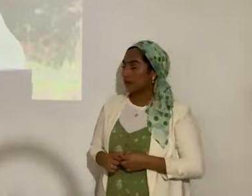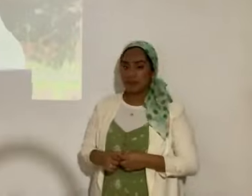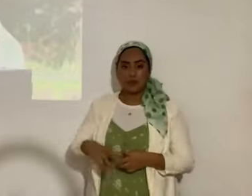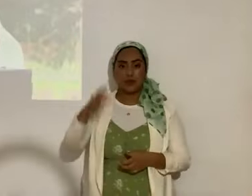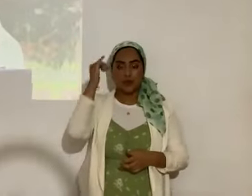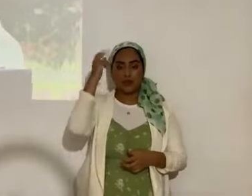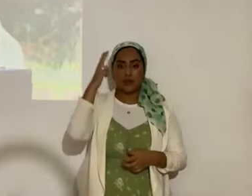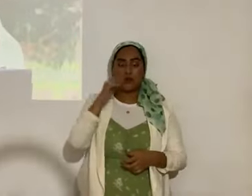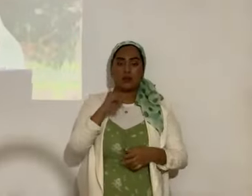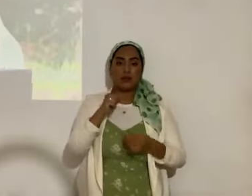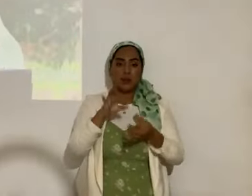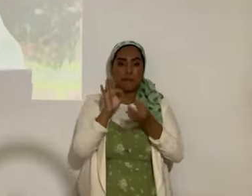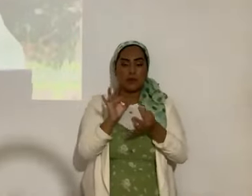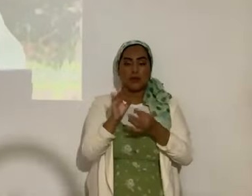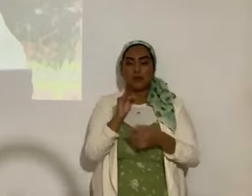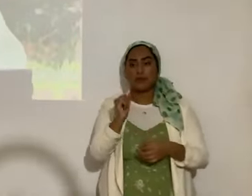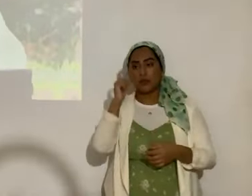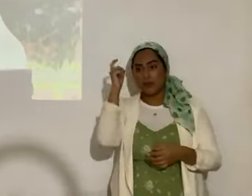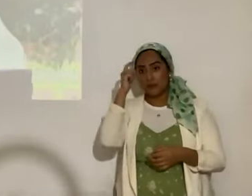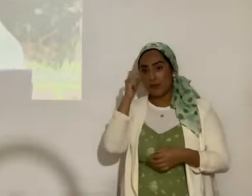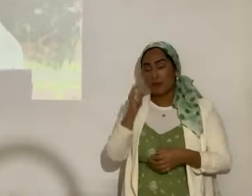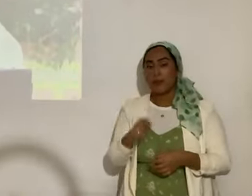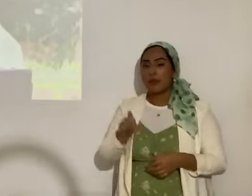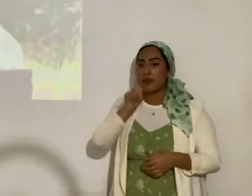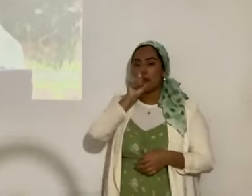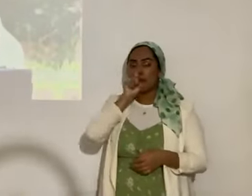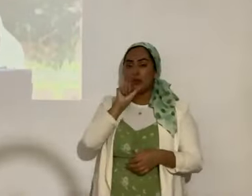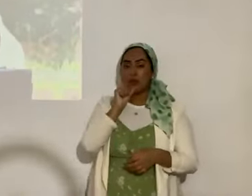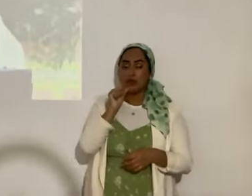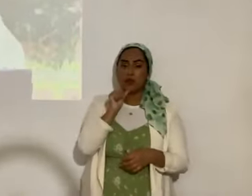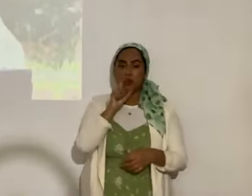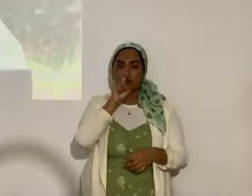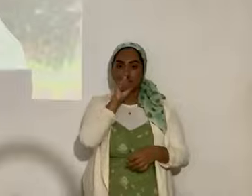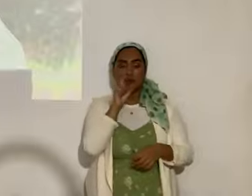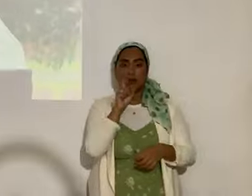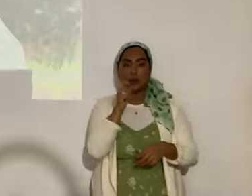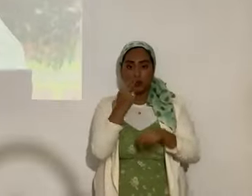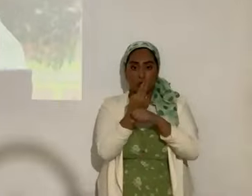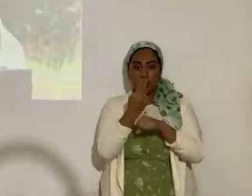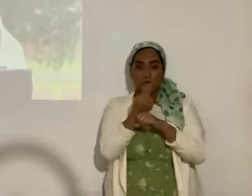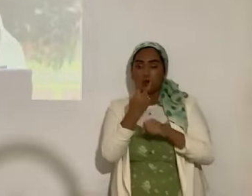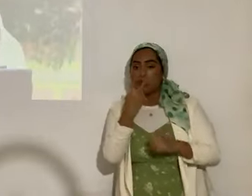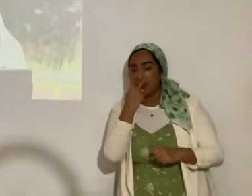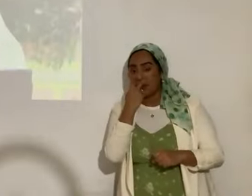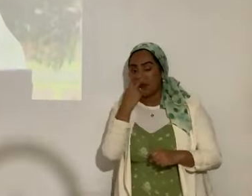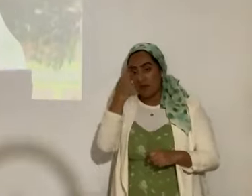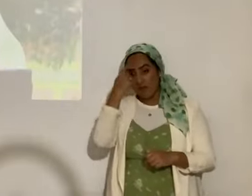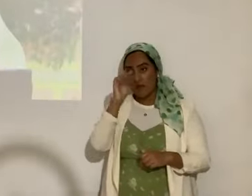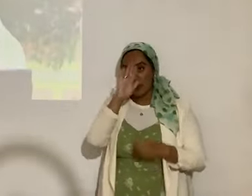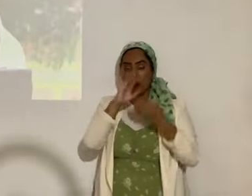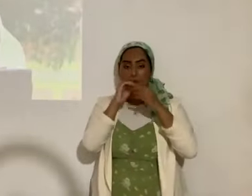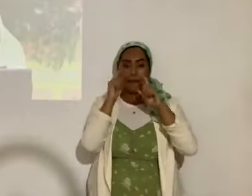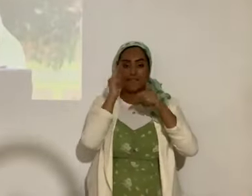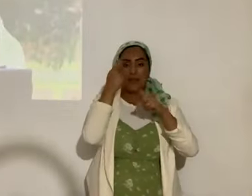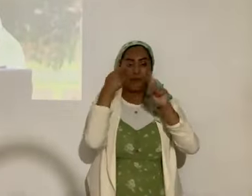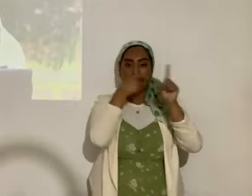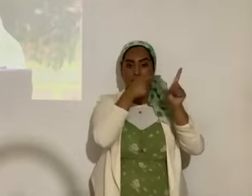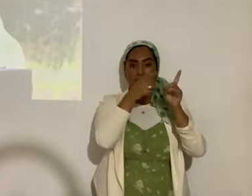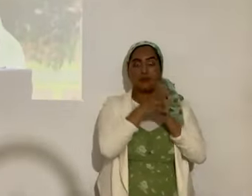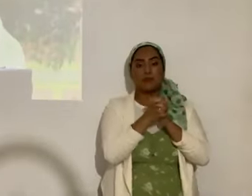de yagüe es perfecta es sabia las águilas no usan sus ojos Perdón las águilas usan sus ojos para su propósito principal